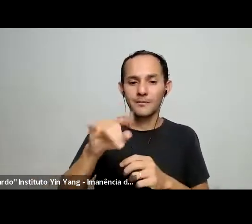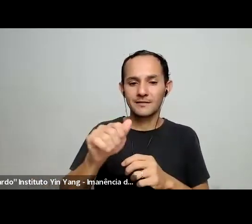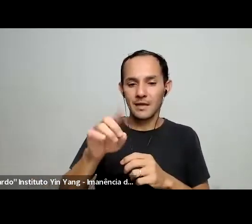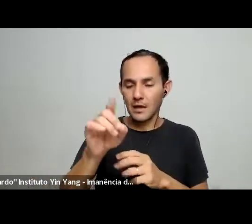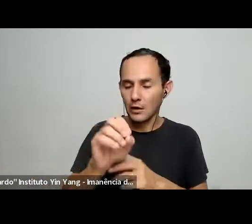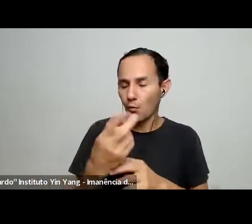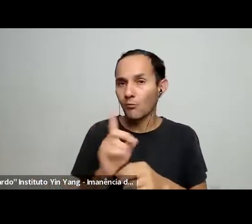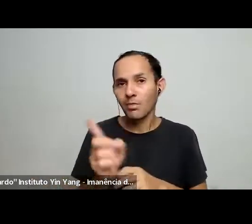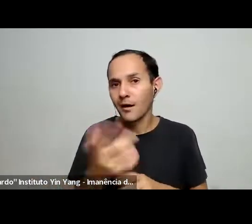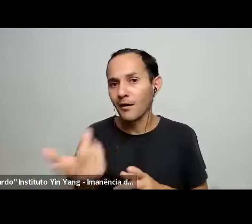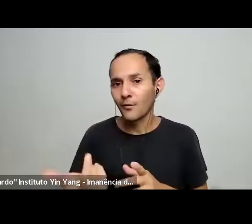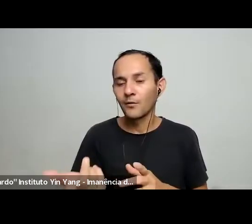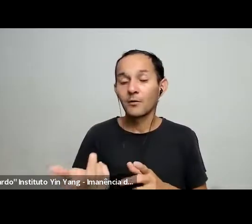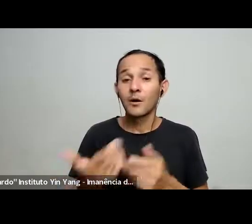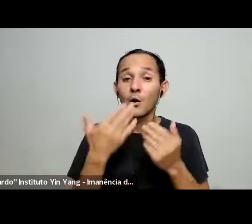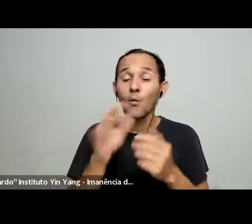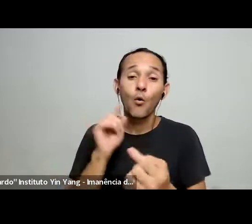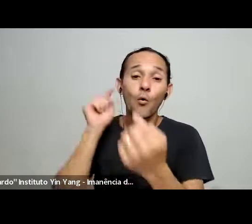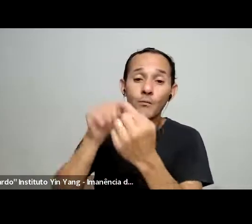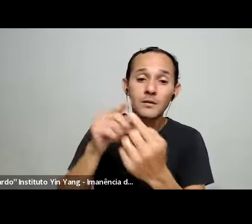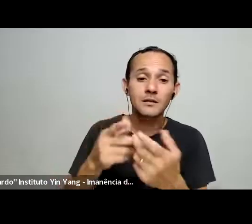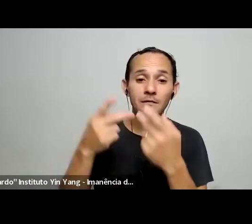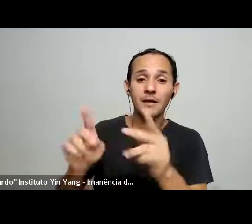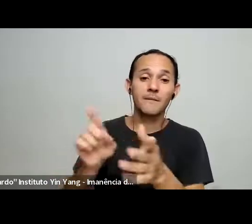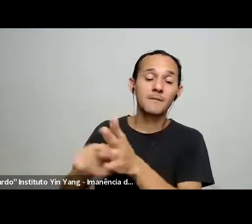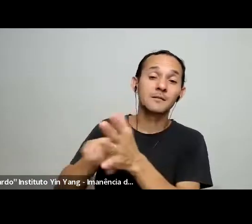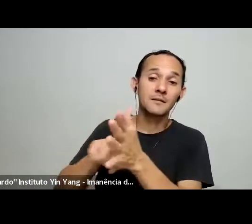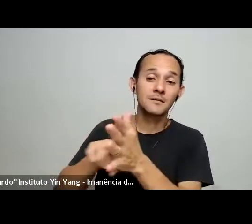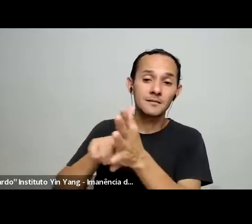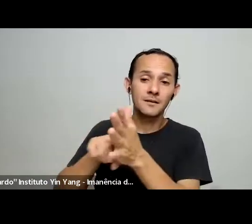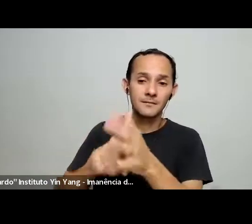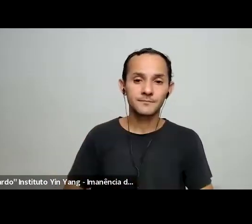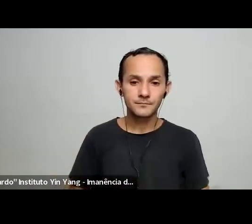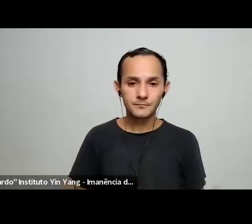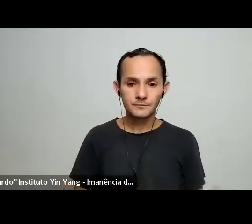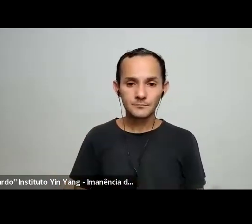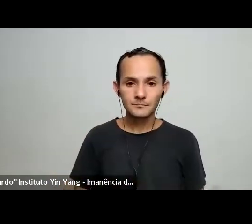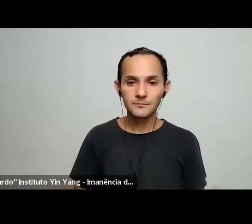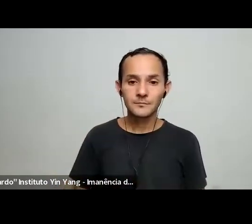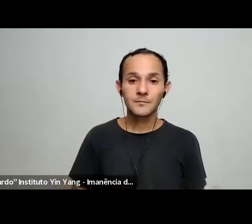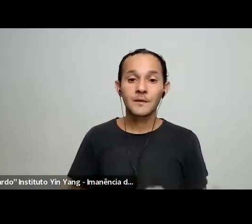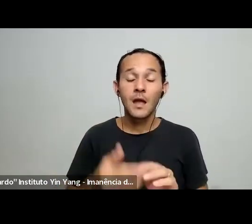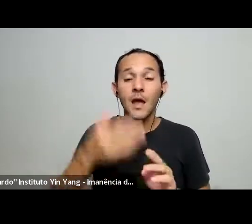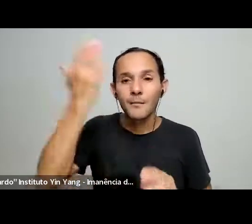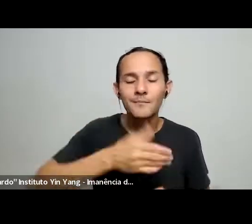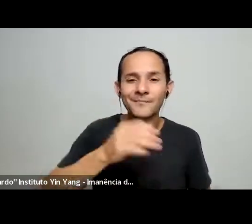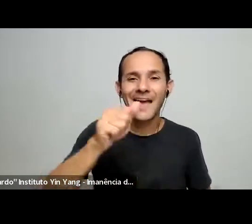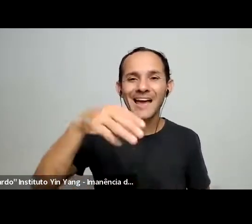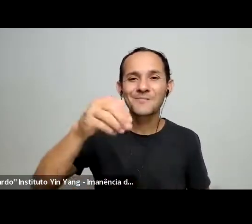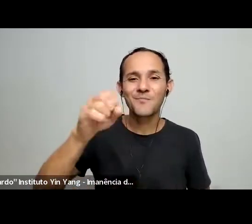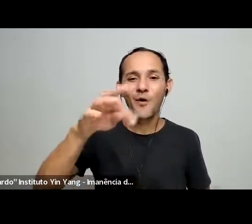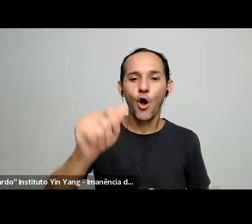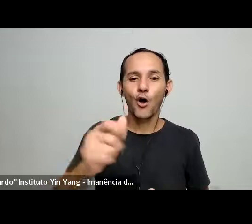é. Quais os objetivos daquela pesquisa? Amostra, para a gente ter o N,